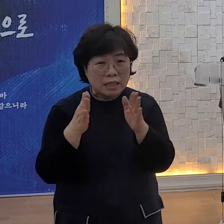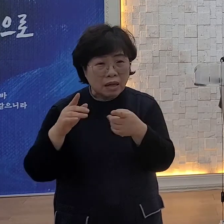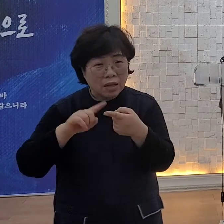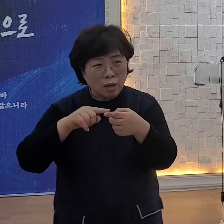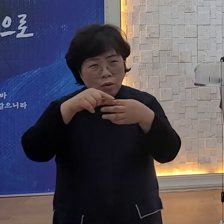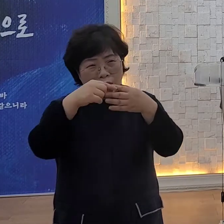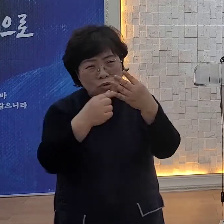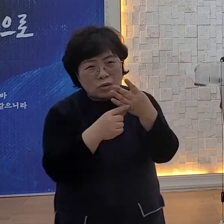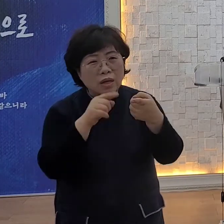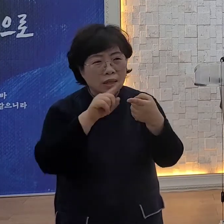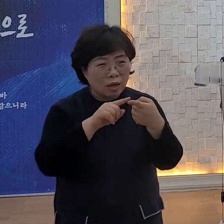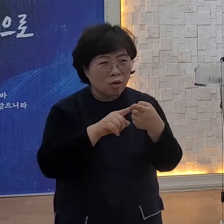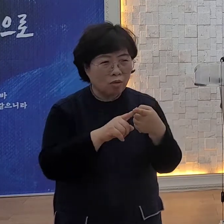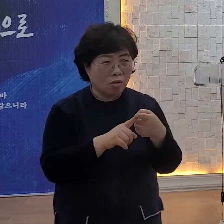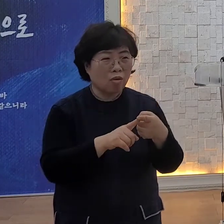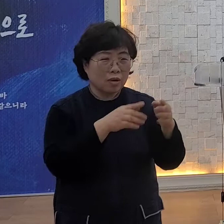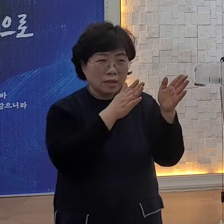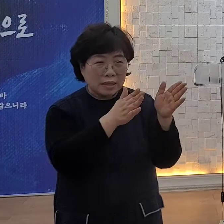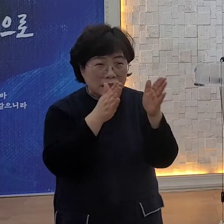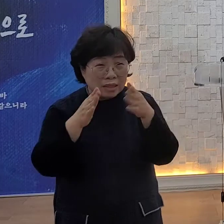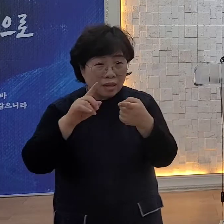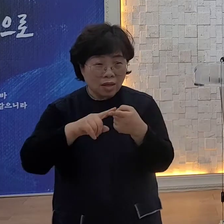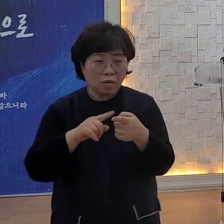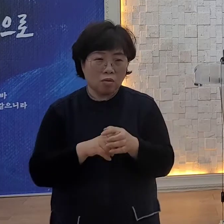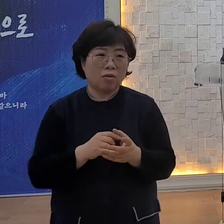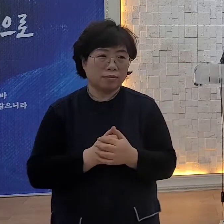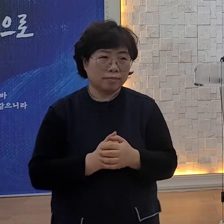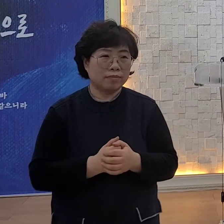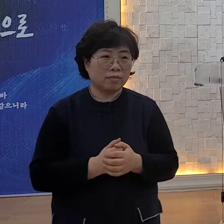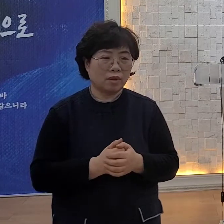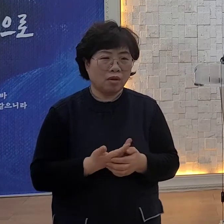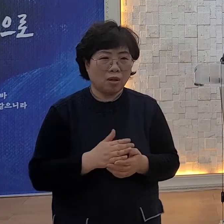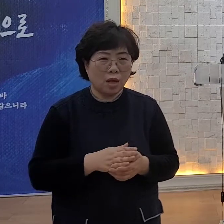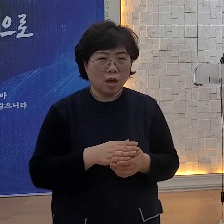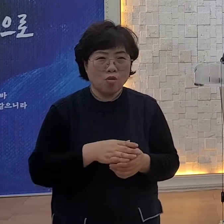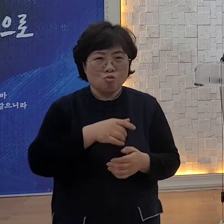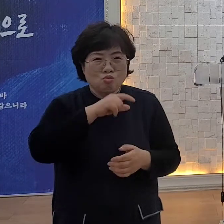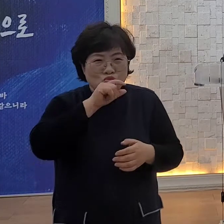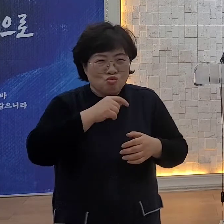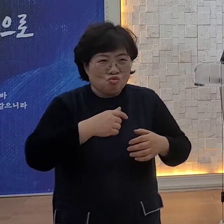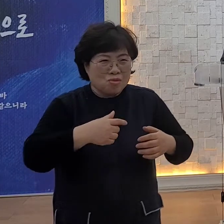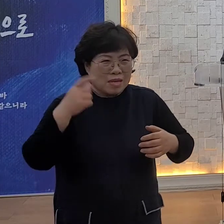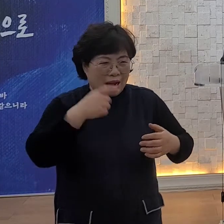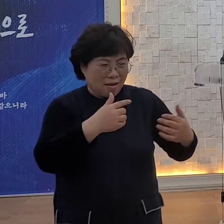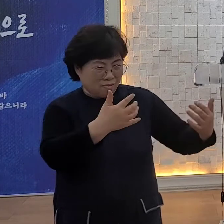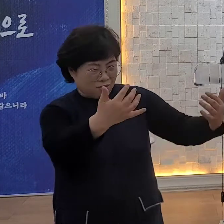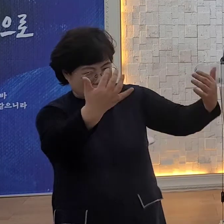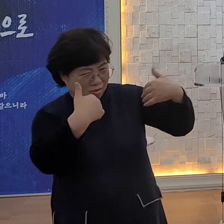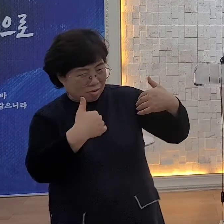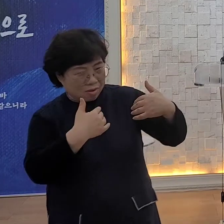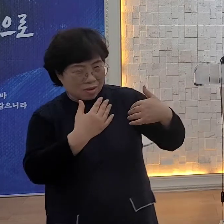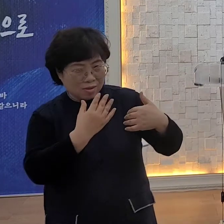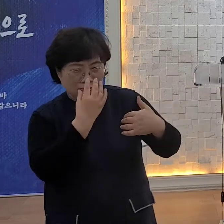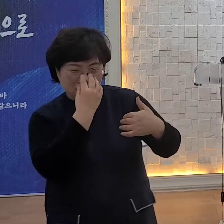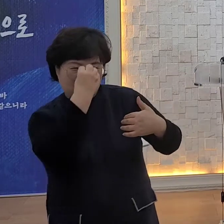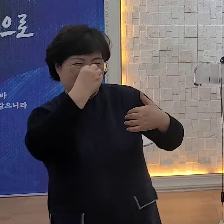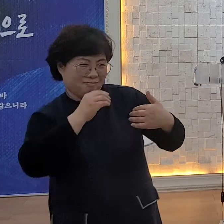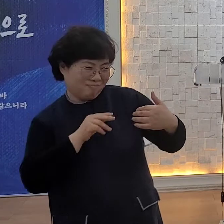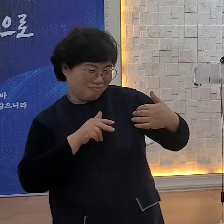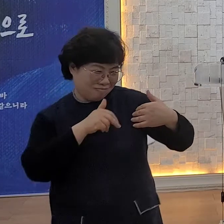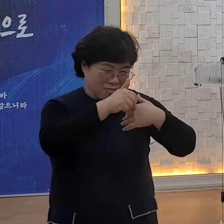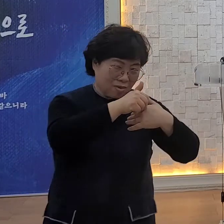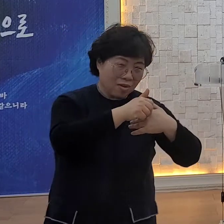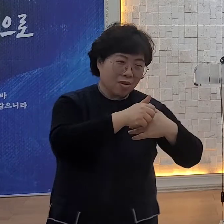그러니까 이 물살을 거슬러 보겠다고 막 교만하게 영리로 이렇게 막